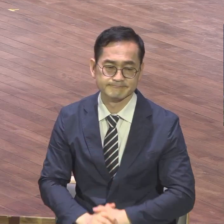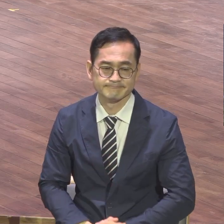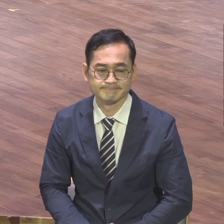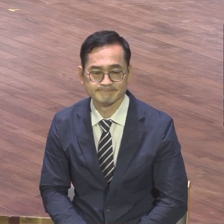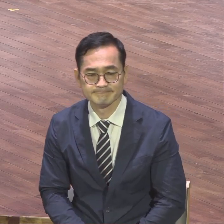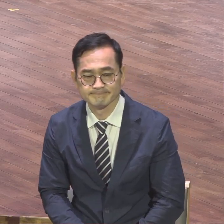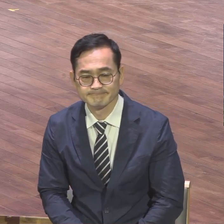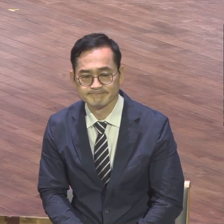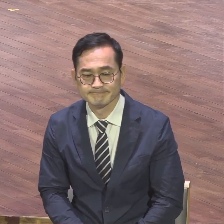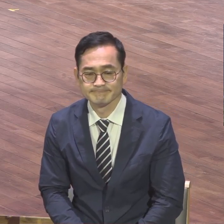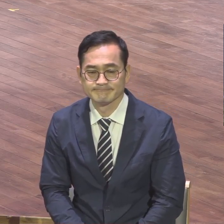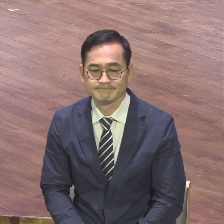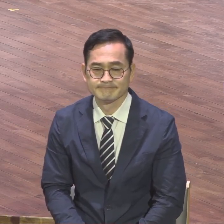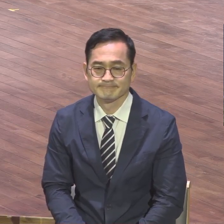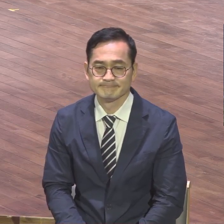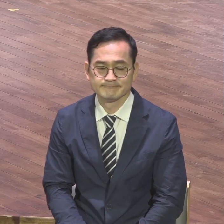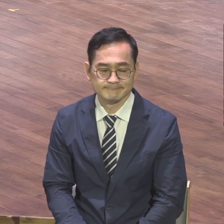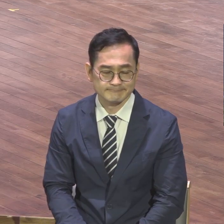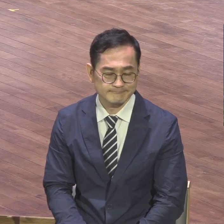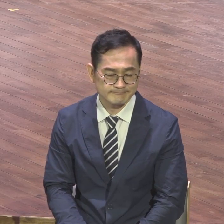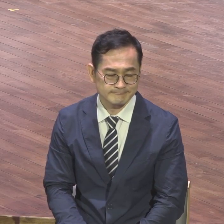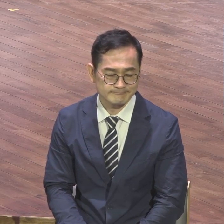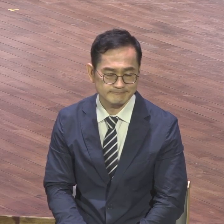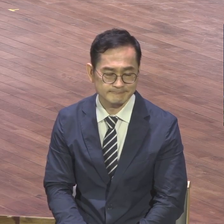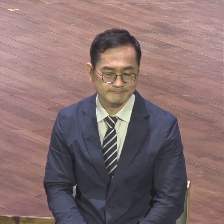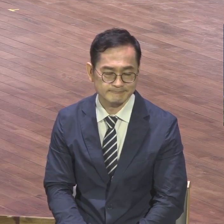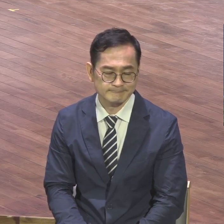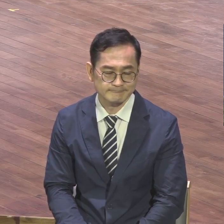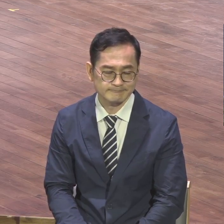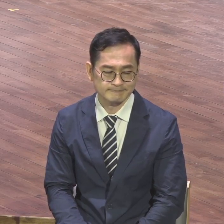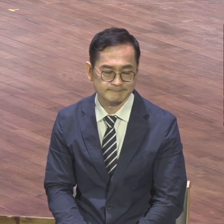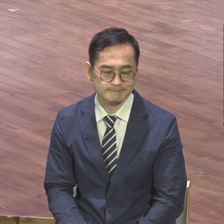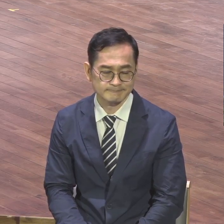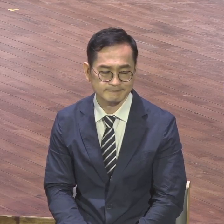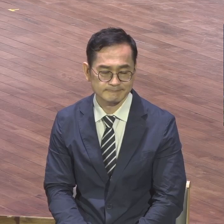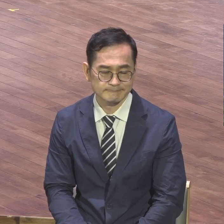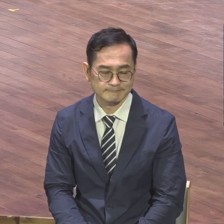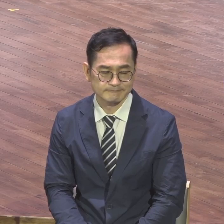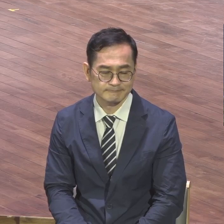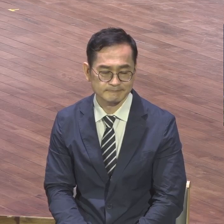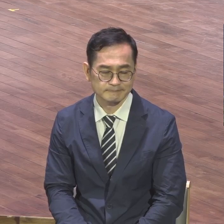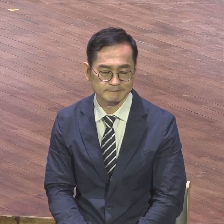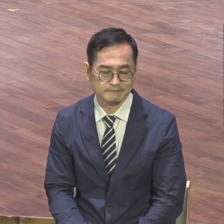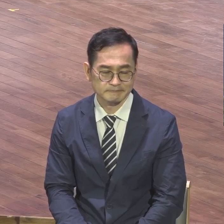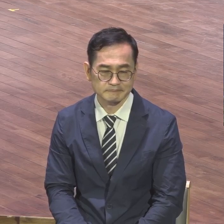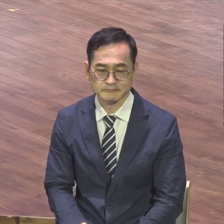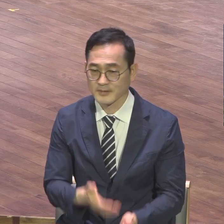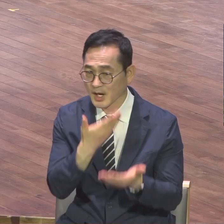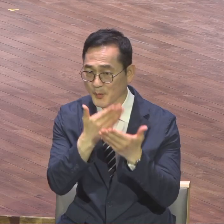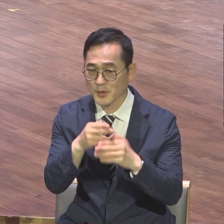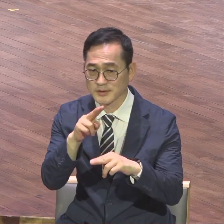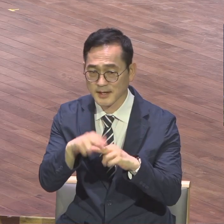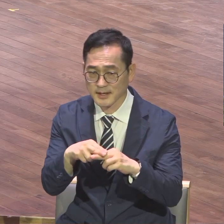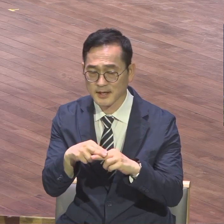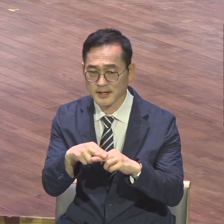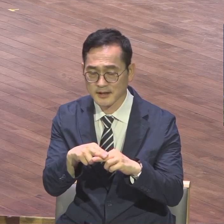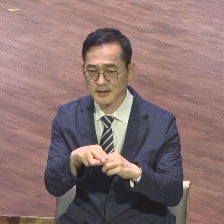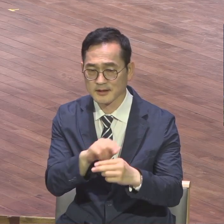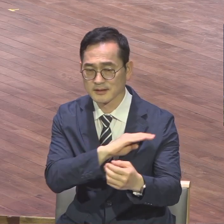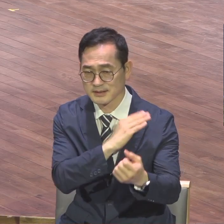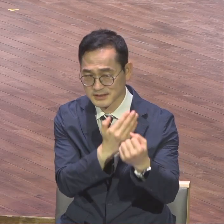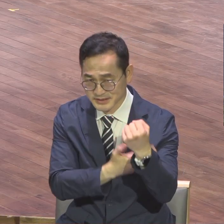찬양했습니다. 드러니 파워, 드러니 탈렌트, 드러니 미션이 뭐냐?